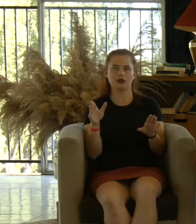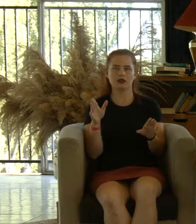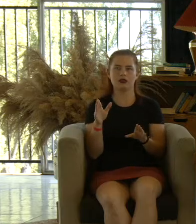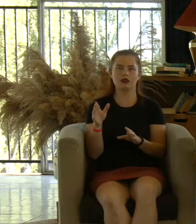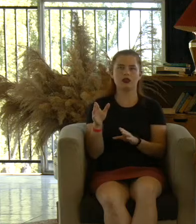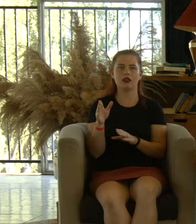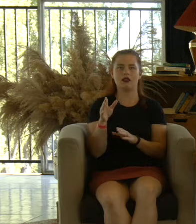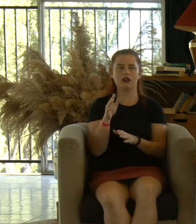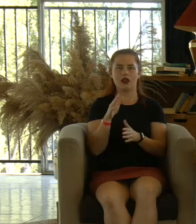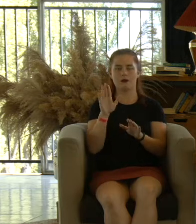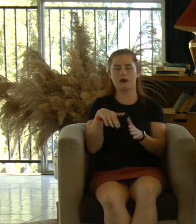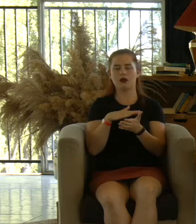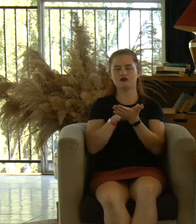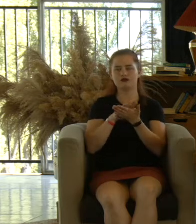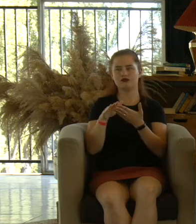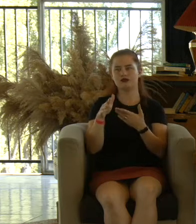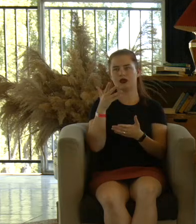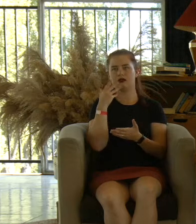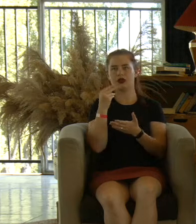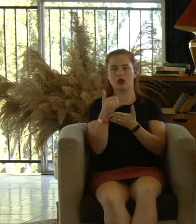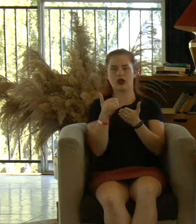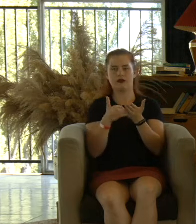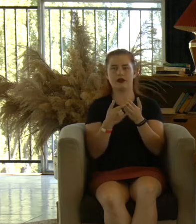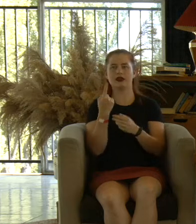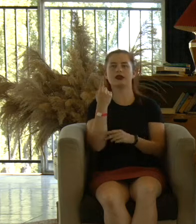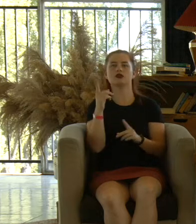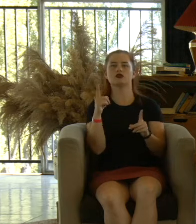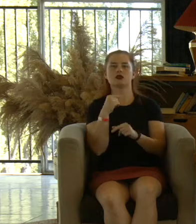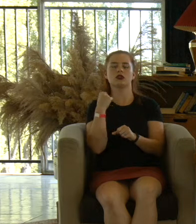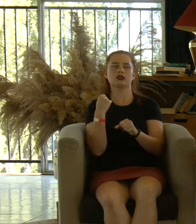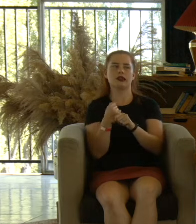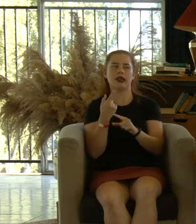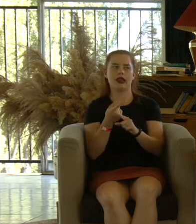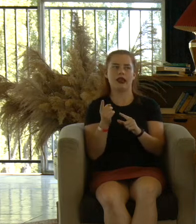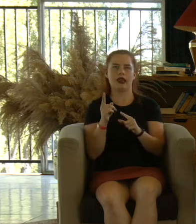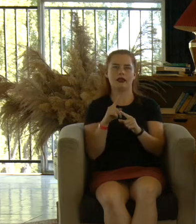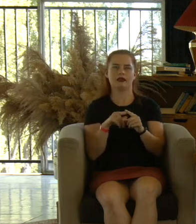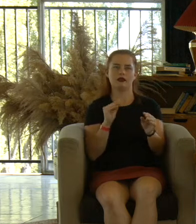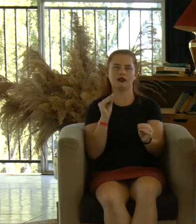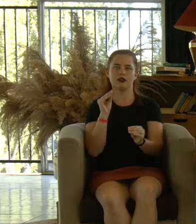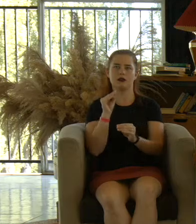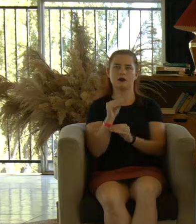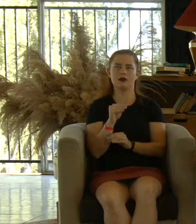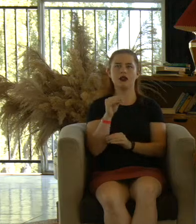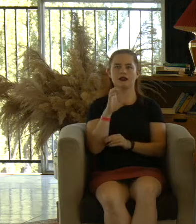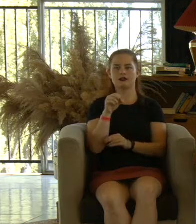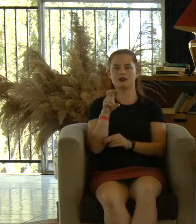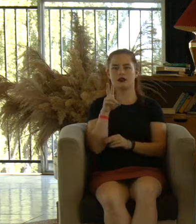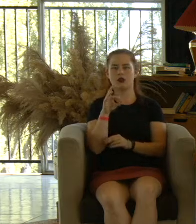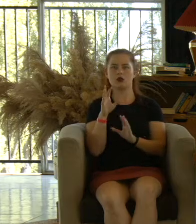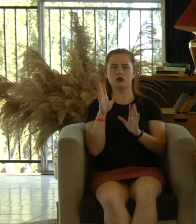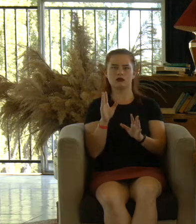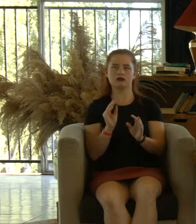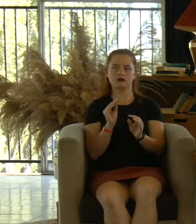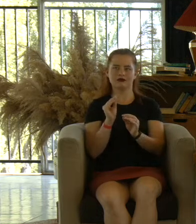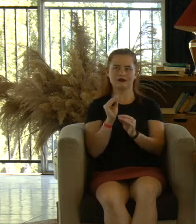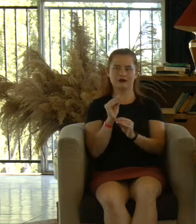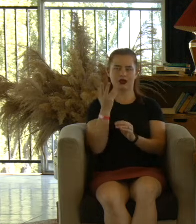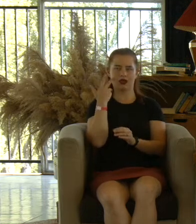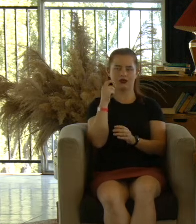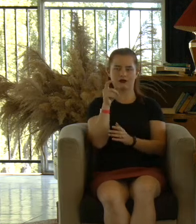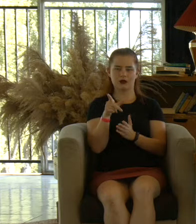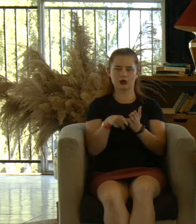свое вино. Единственная вещь, которую часть натуралистов делают, они добавляют серу только при бутылировании. И совсем не в